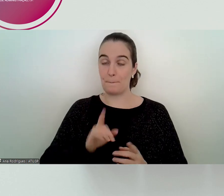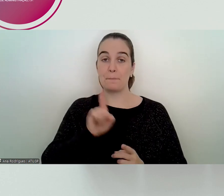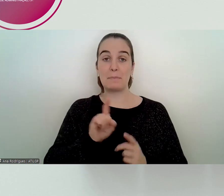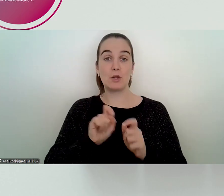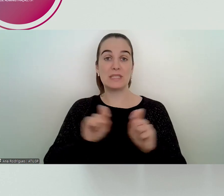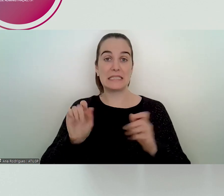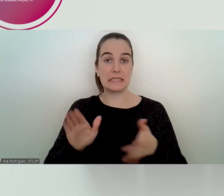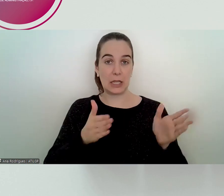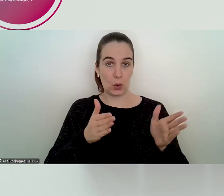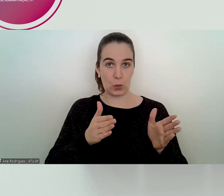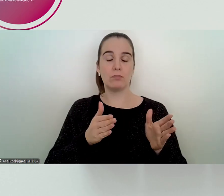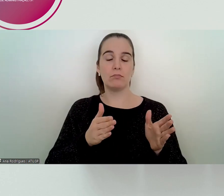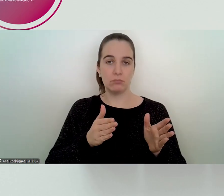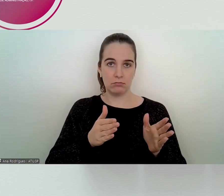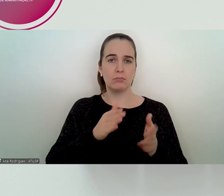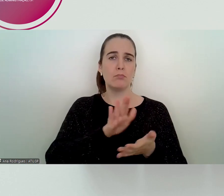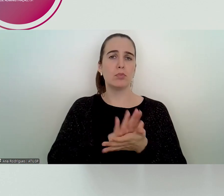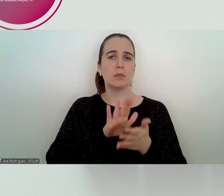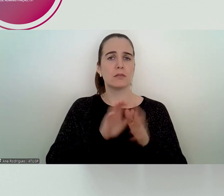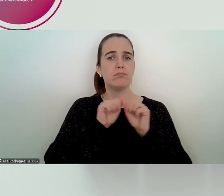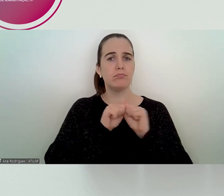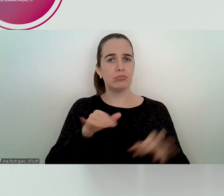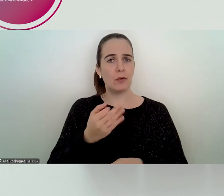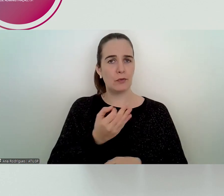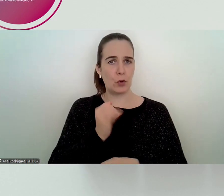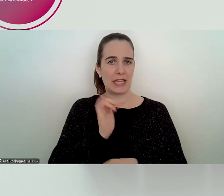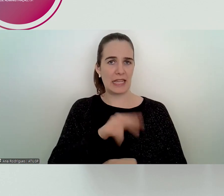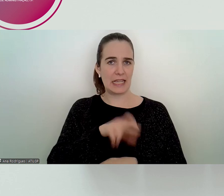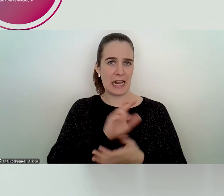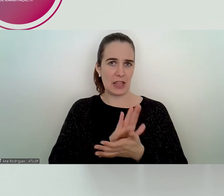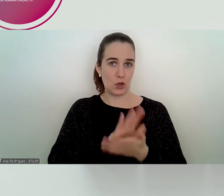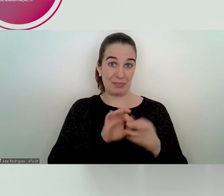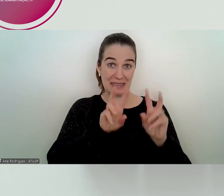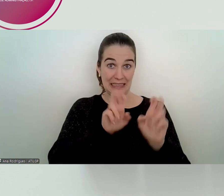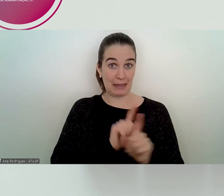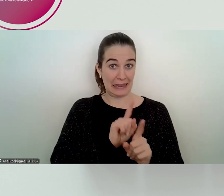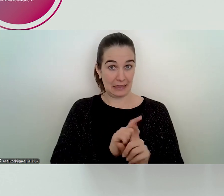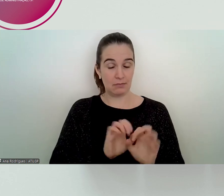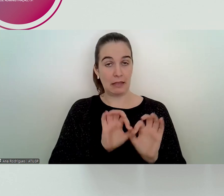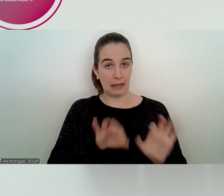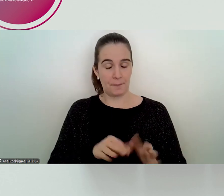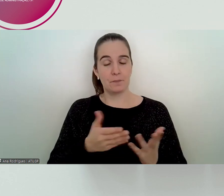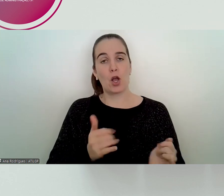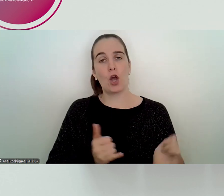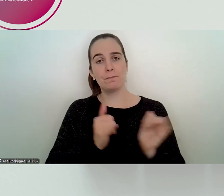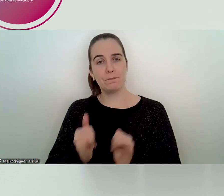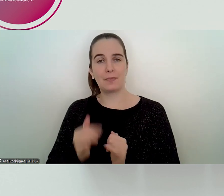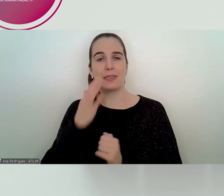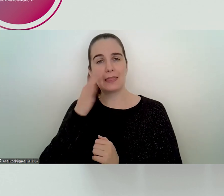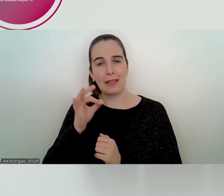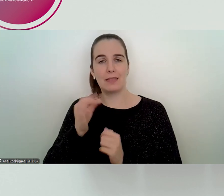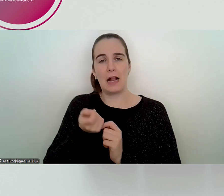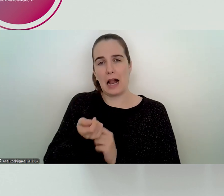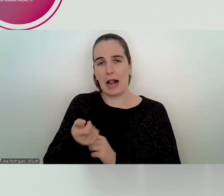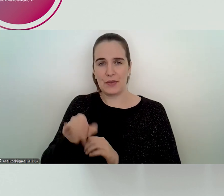que conduziu já a uma publicação da INA Editora, precisamente sobre este tema, estamos agora a aproximar-nos da